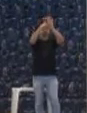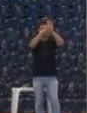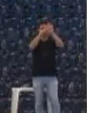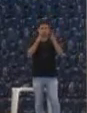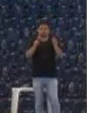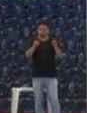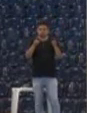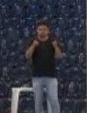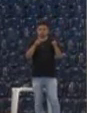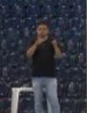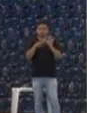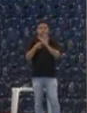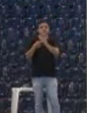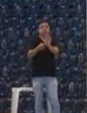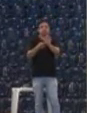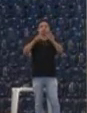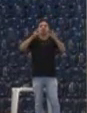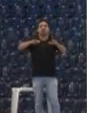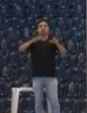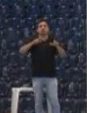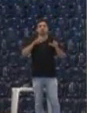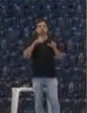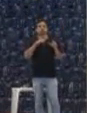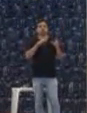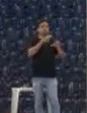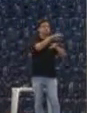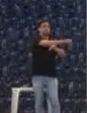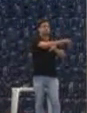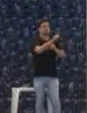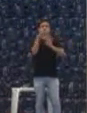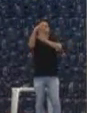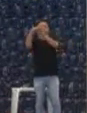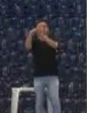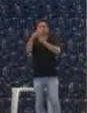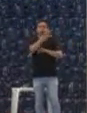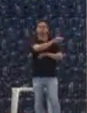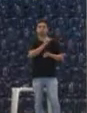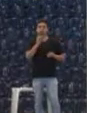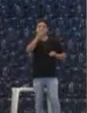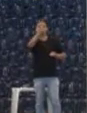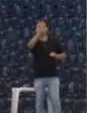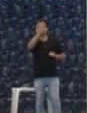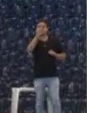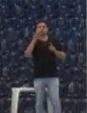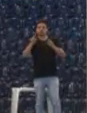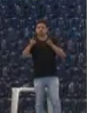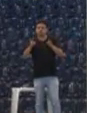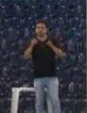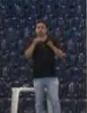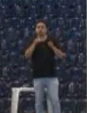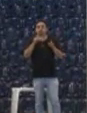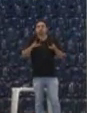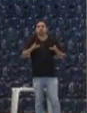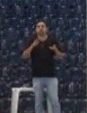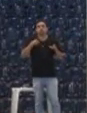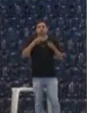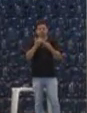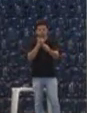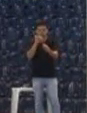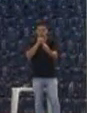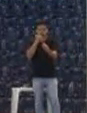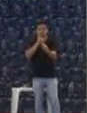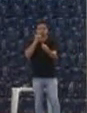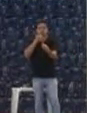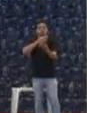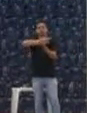que mostra de onde o texto foi tirado seja aquilo a que vai orientar você